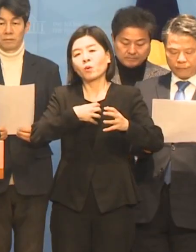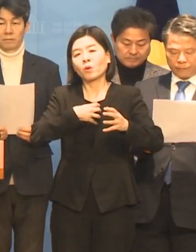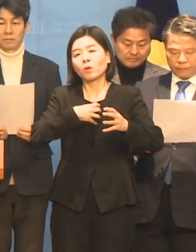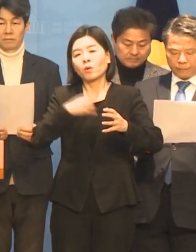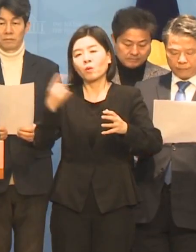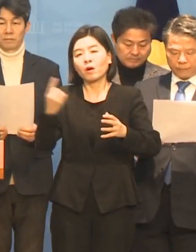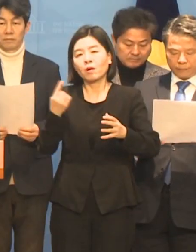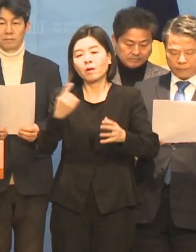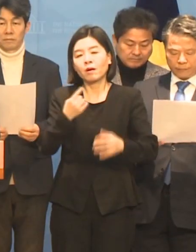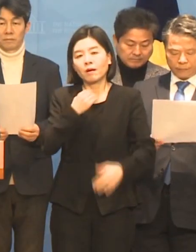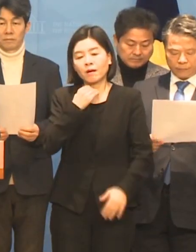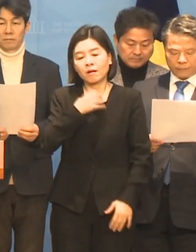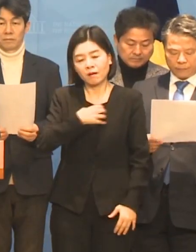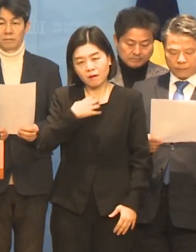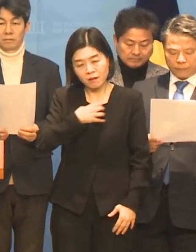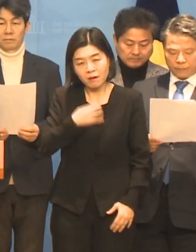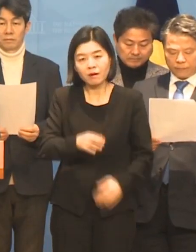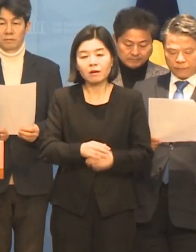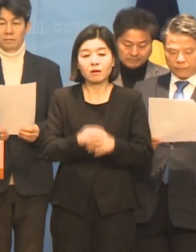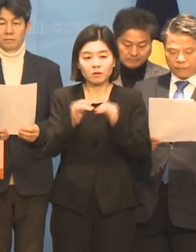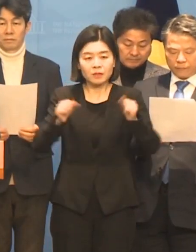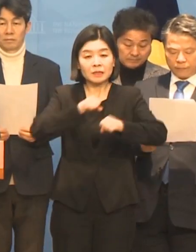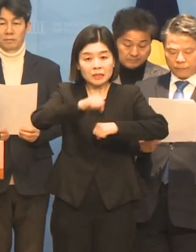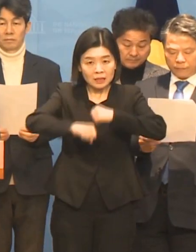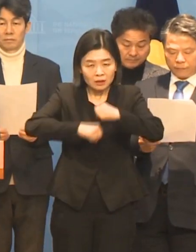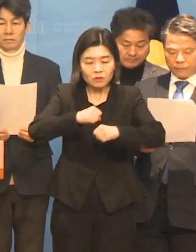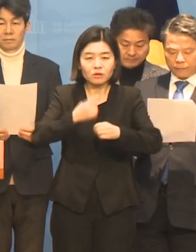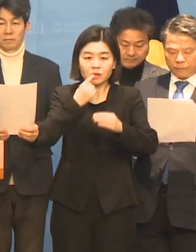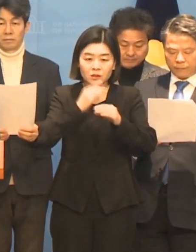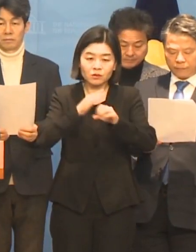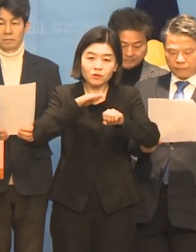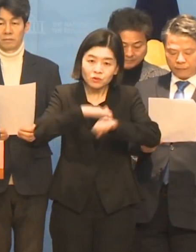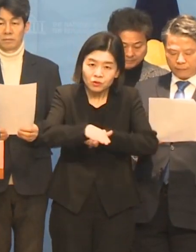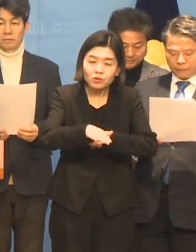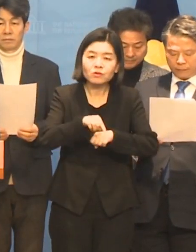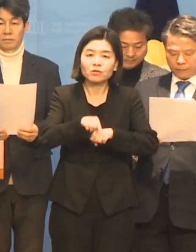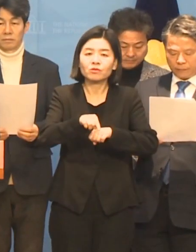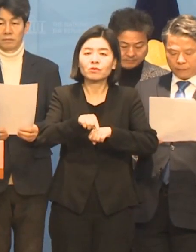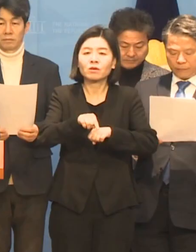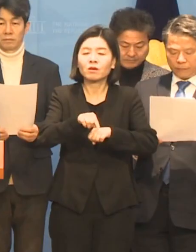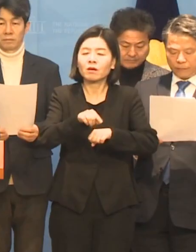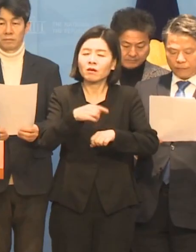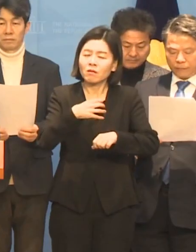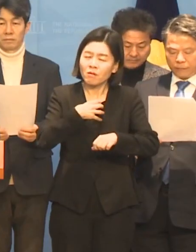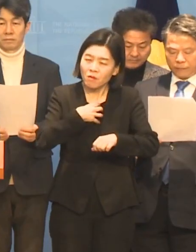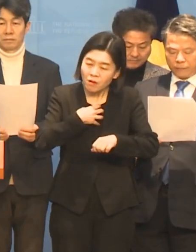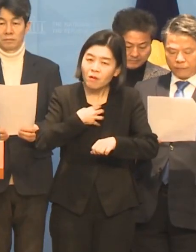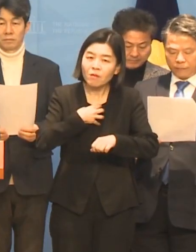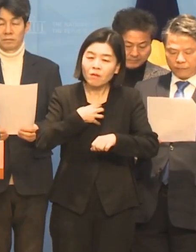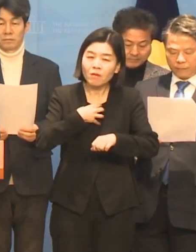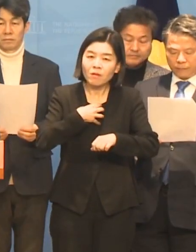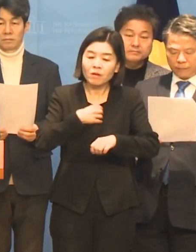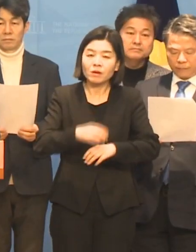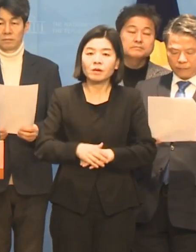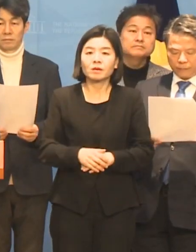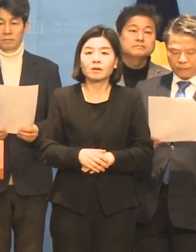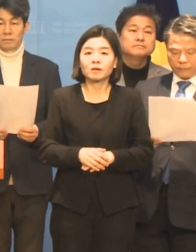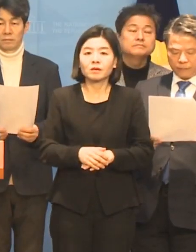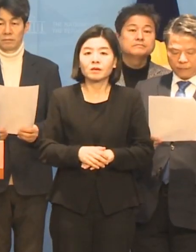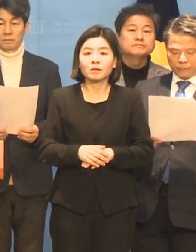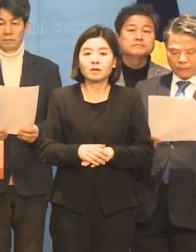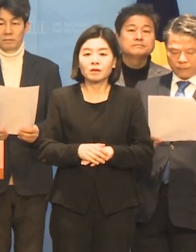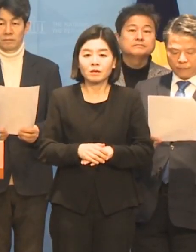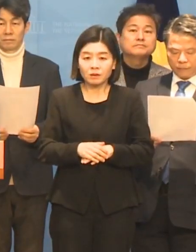찾아올 것이며 국민의 자유와 민주주의는 더욱 큰 위협에 처할 것입니다. 이미 금이